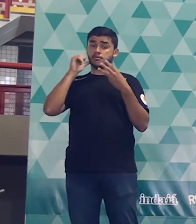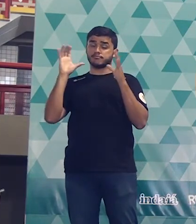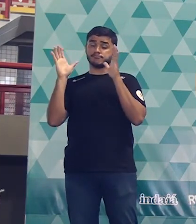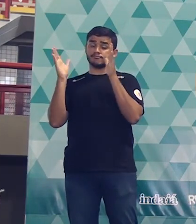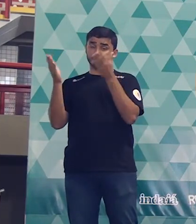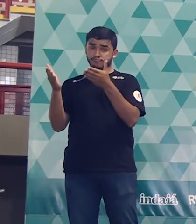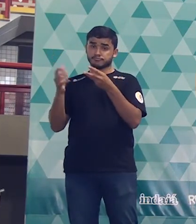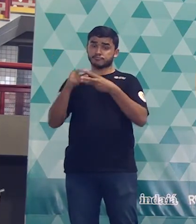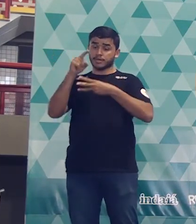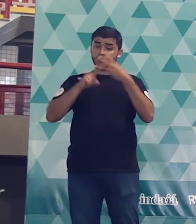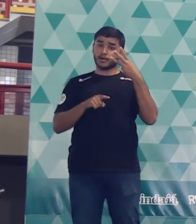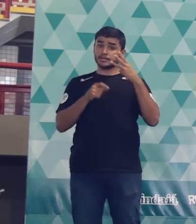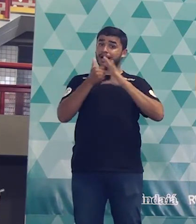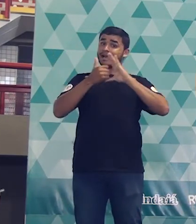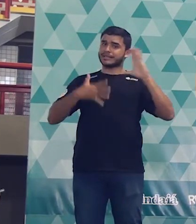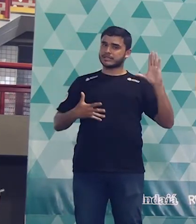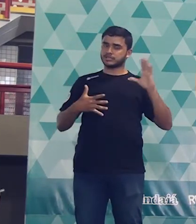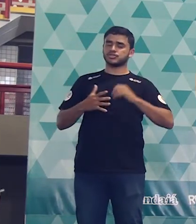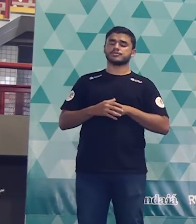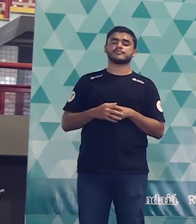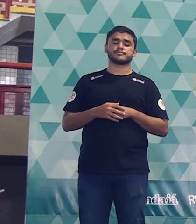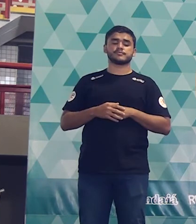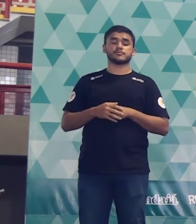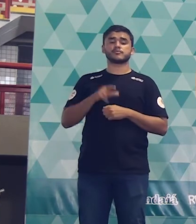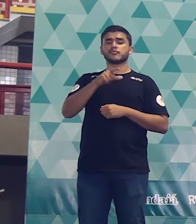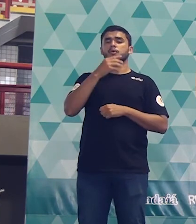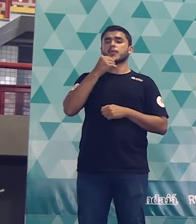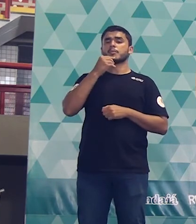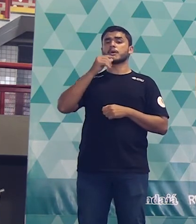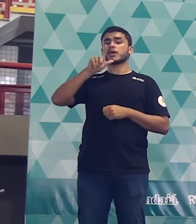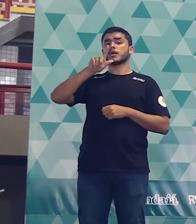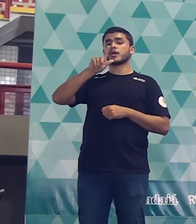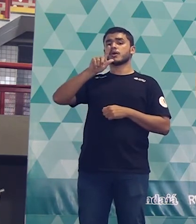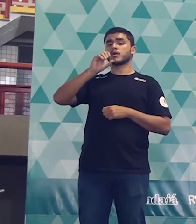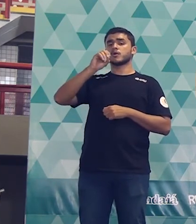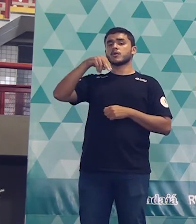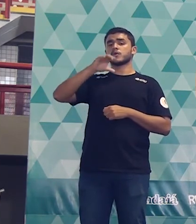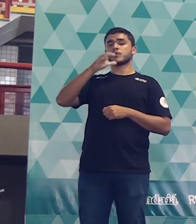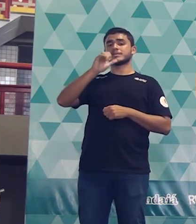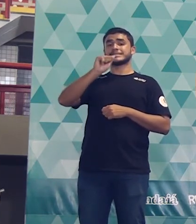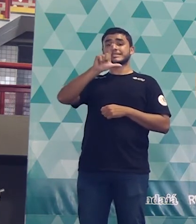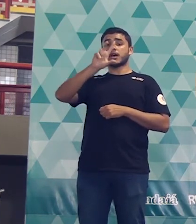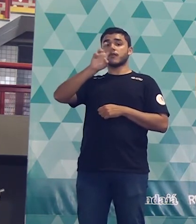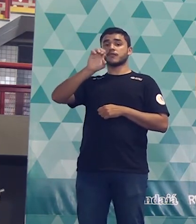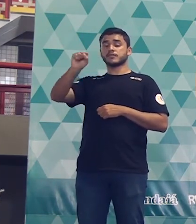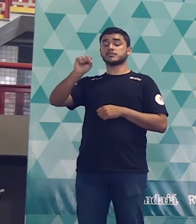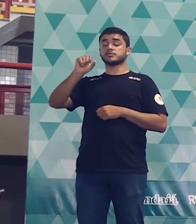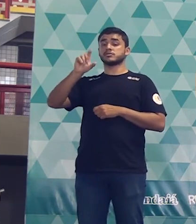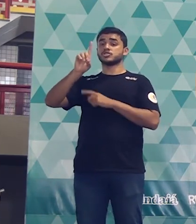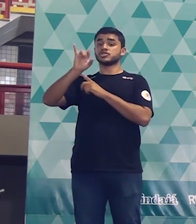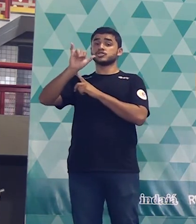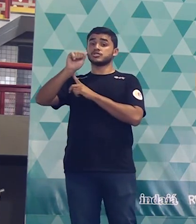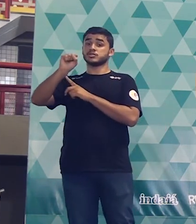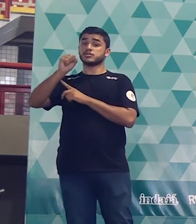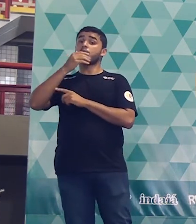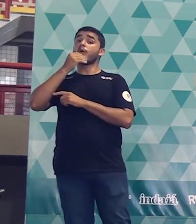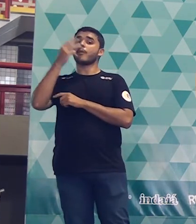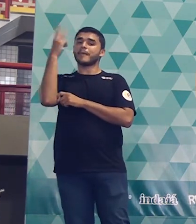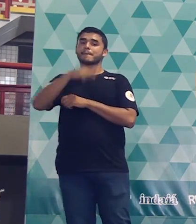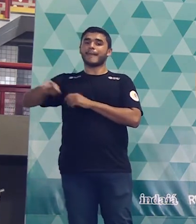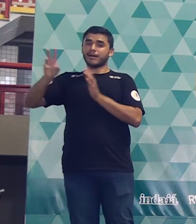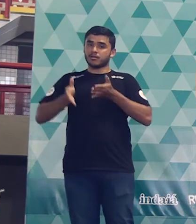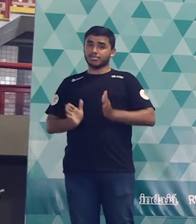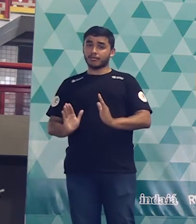é que Gonçalves Dias, que idealizou a pátria, era um maranhense que estava morando em Lisboa, Portugal.